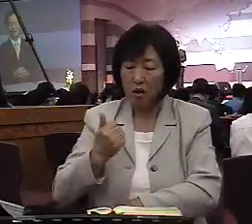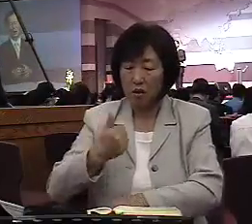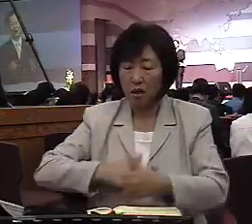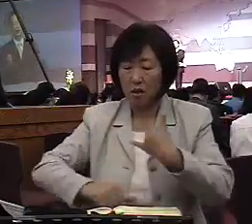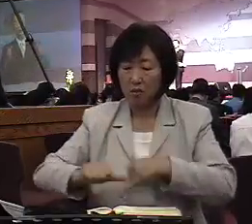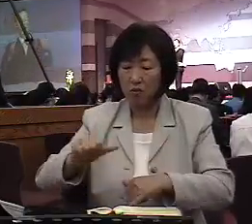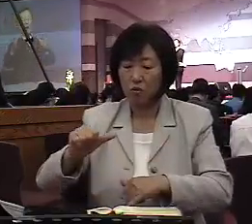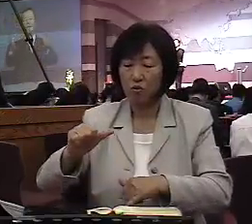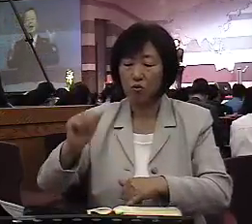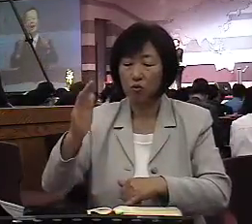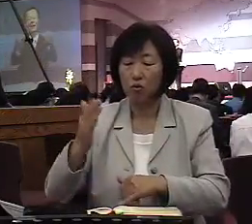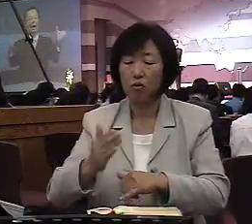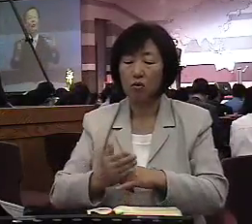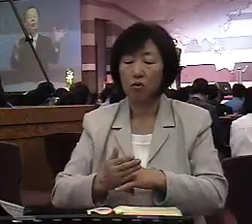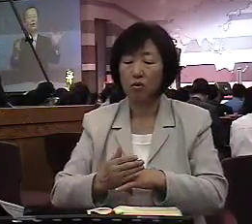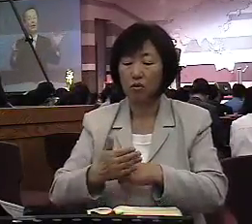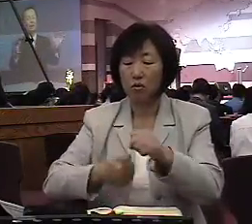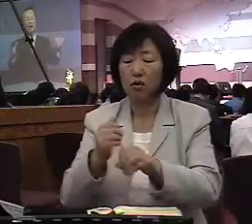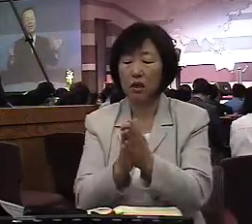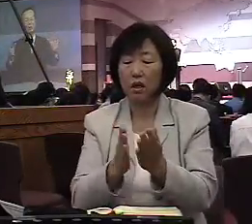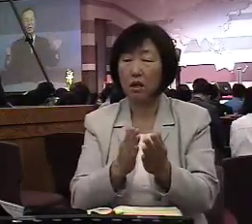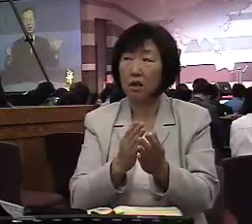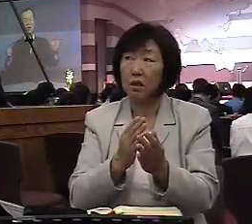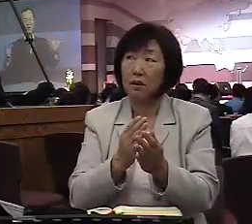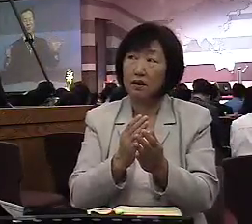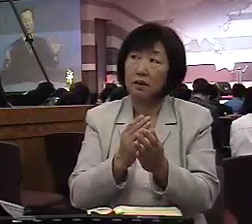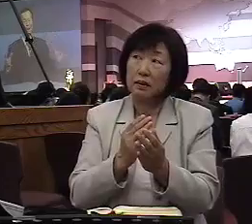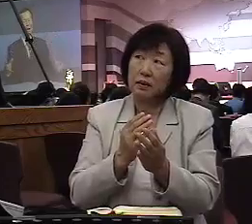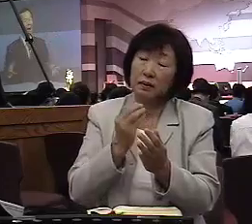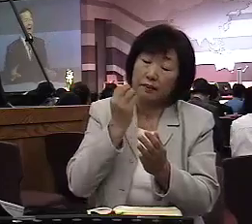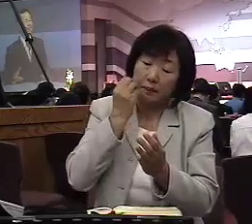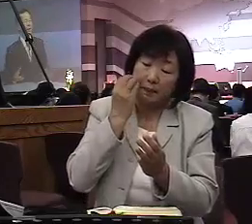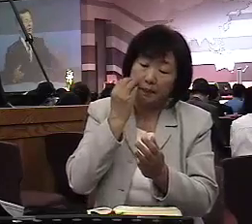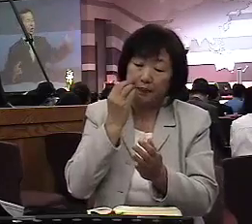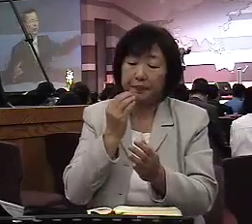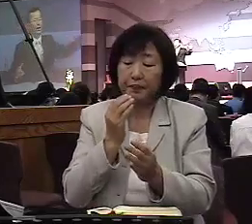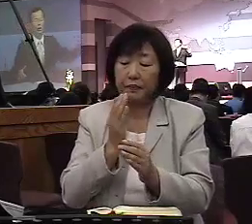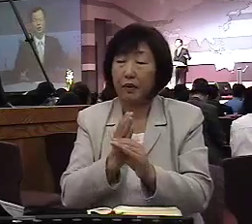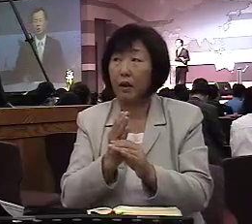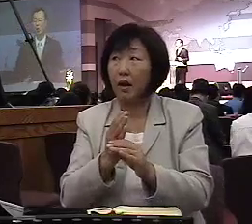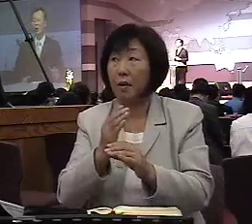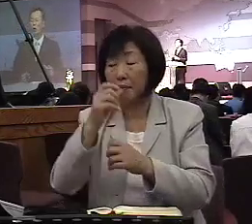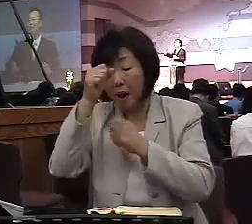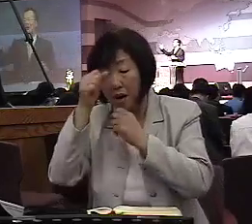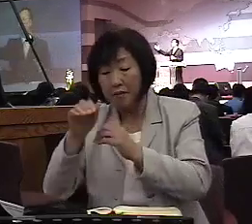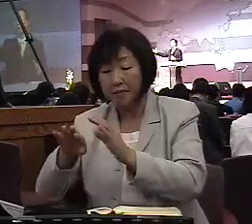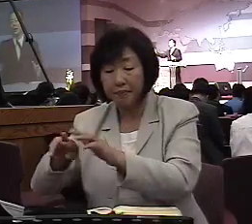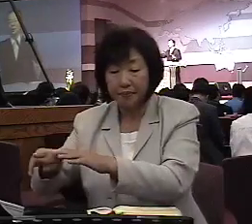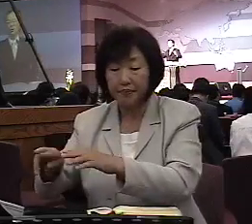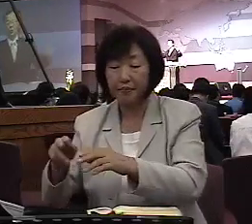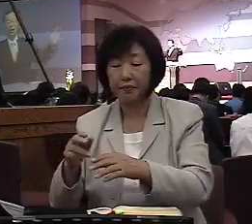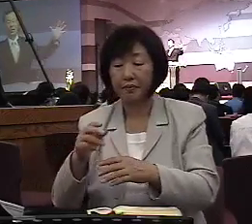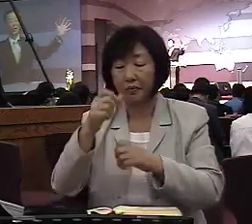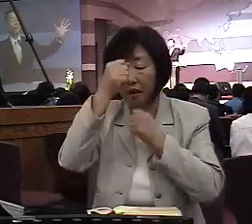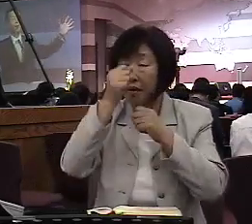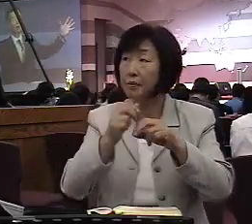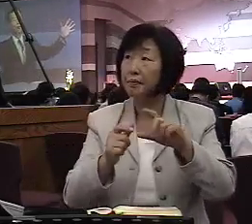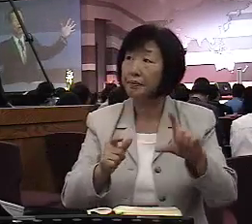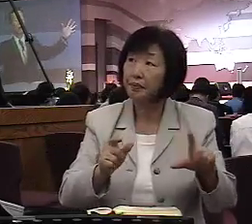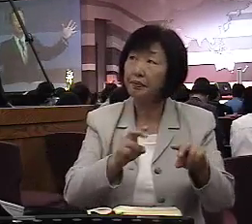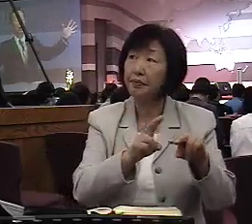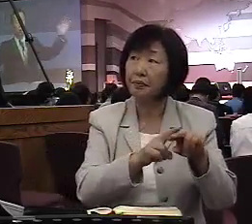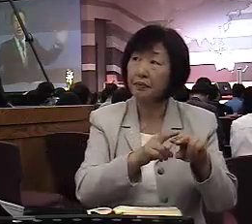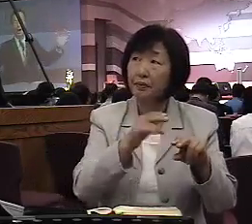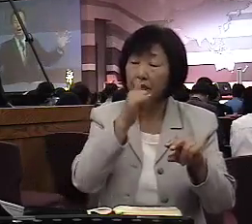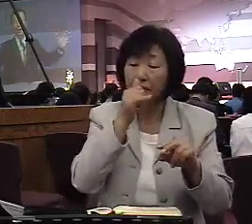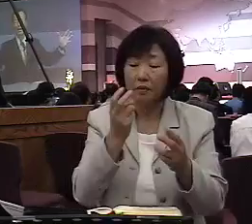자신이었습니다. 성경은 애매하게 가운데 길을 말씀하시지 않습니다. 한 발은 여기에 걸치고 또 한 발은 저기에 걸치고 그런 법이